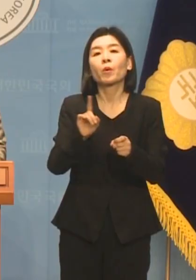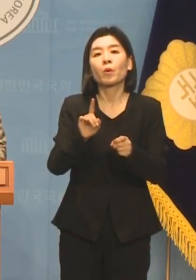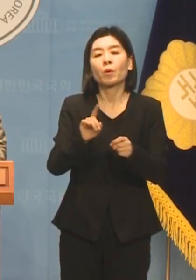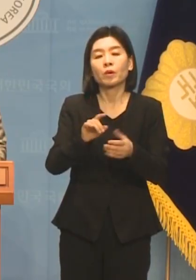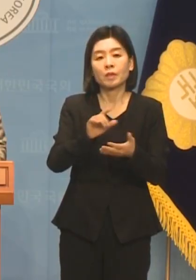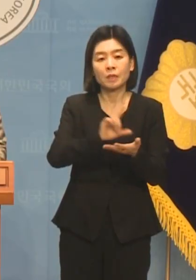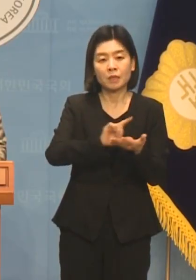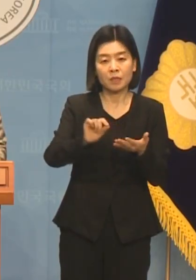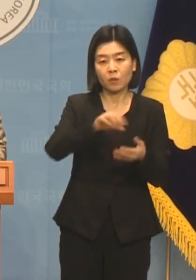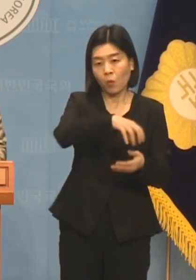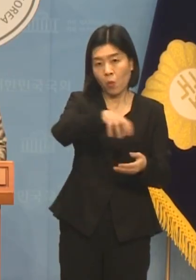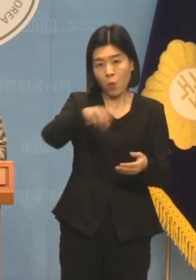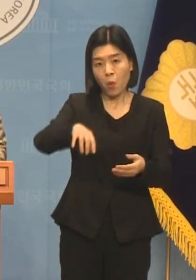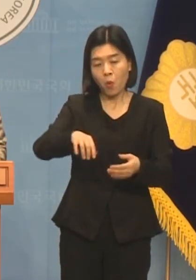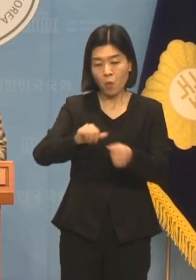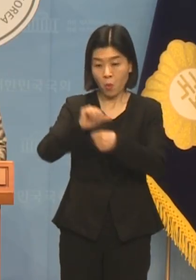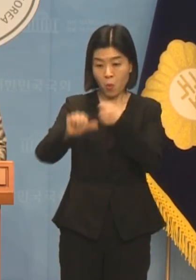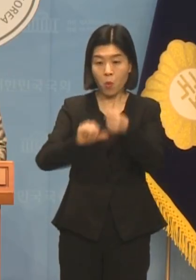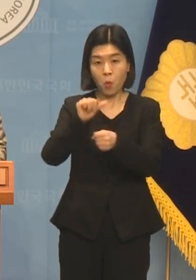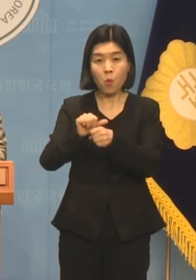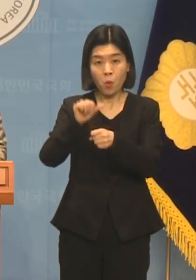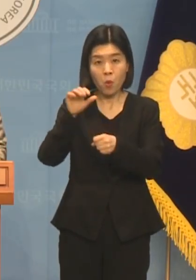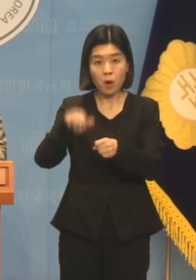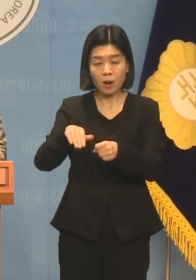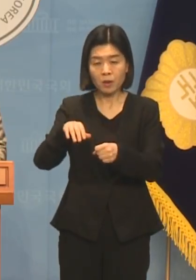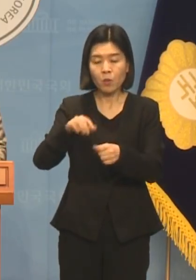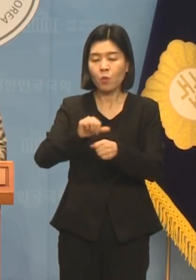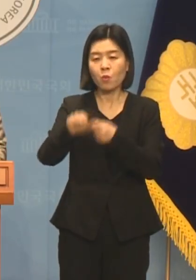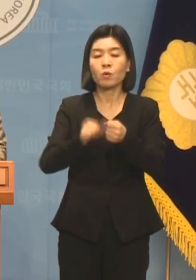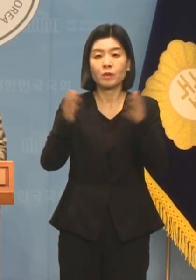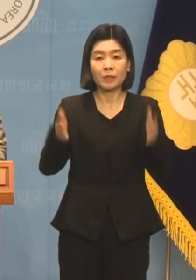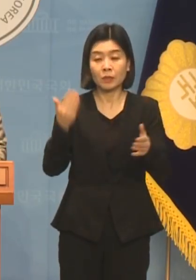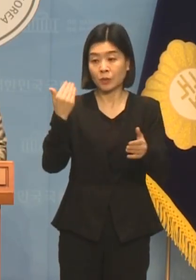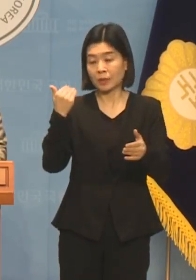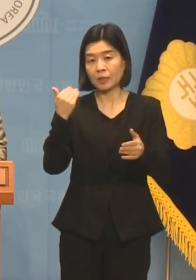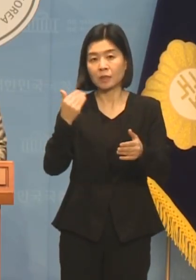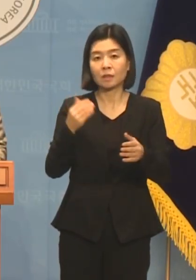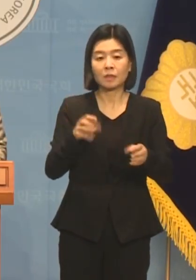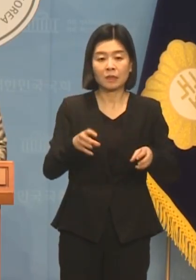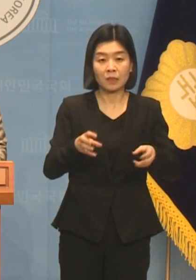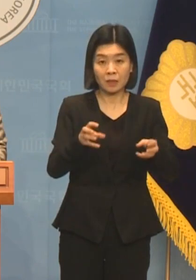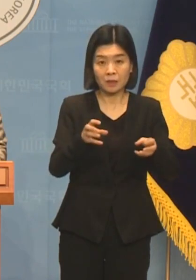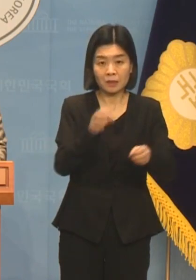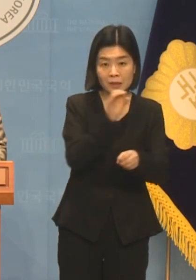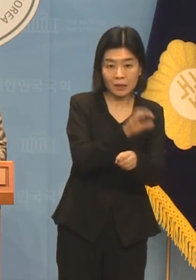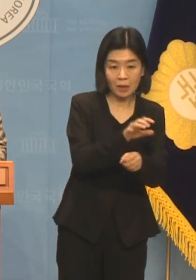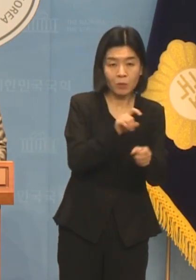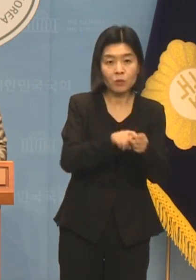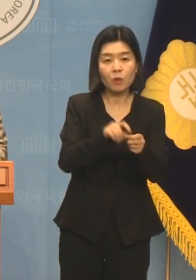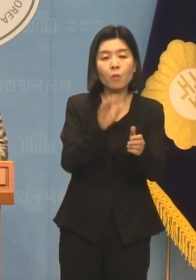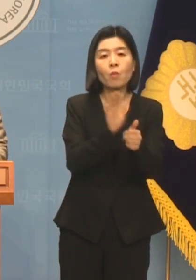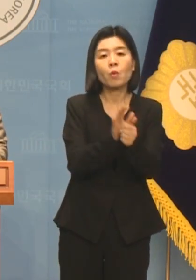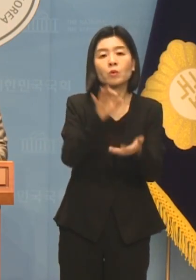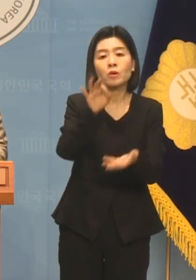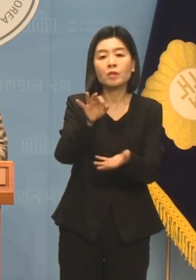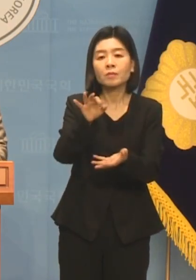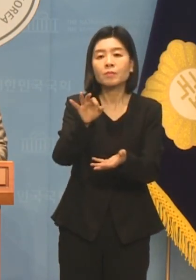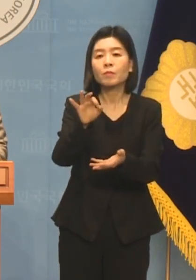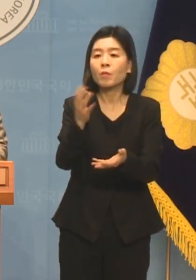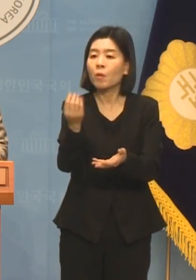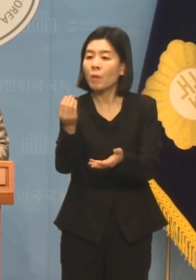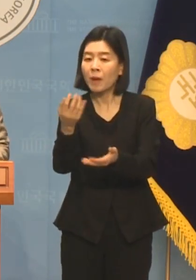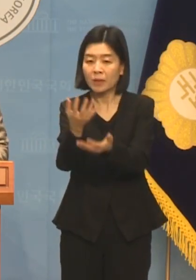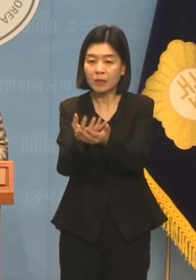5년간 트랙터 시위에 참여한 4개 농민단체에 대해 지급한 보조금 자료를 제출받아